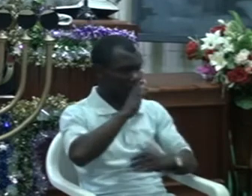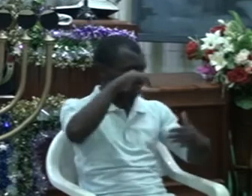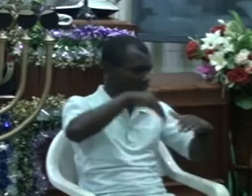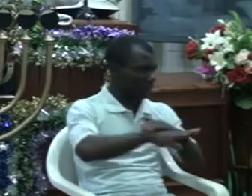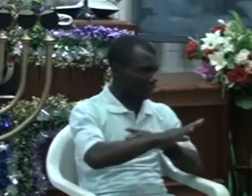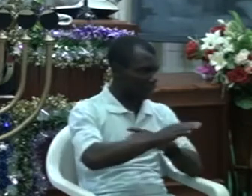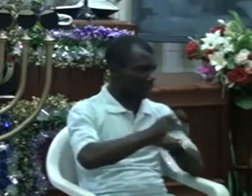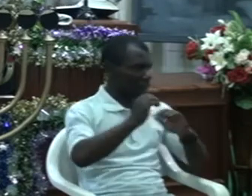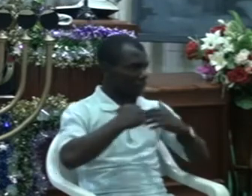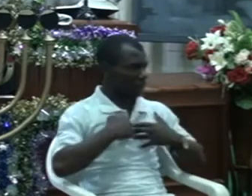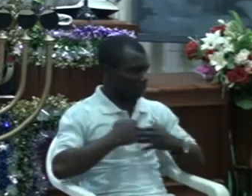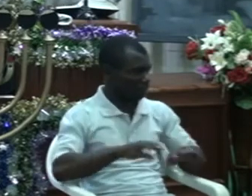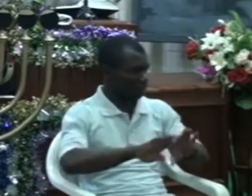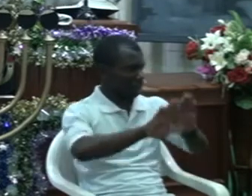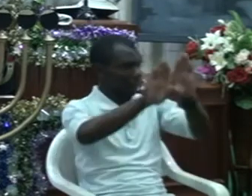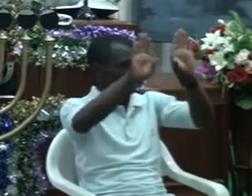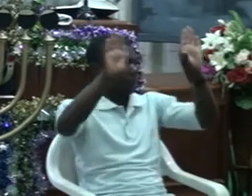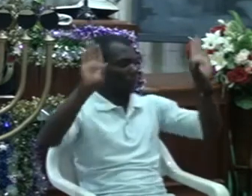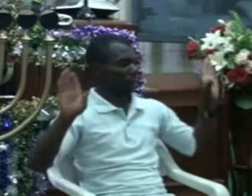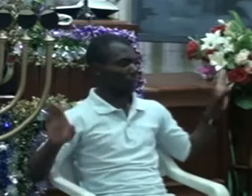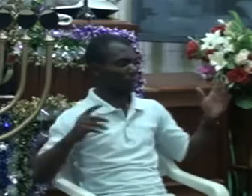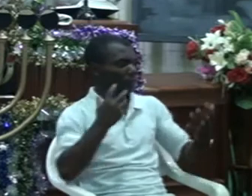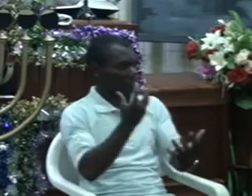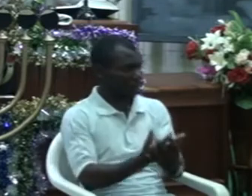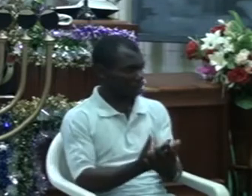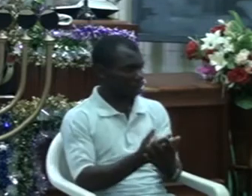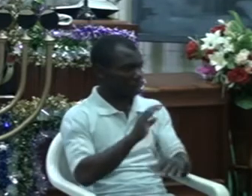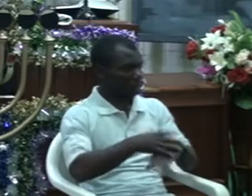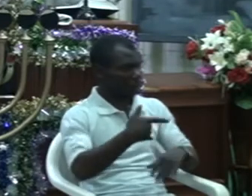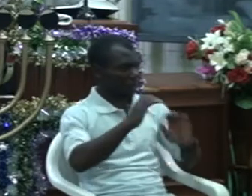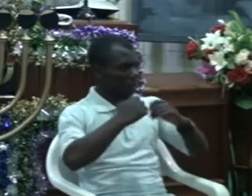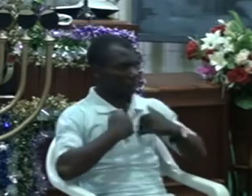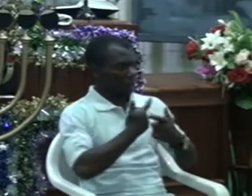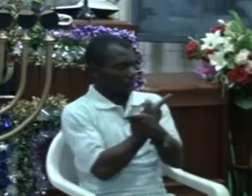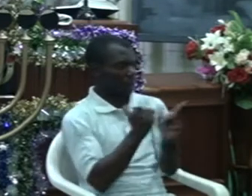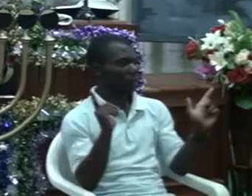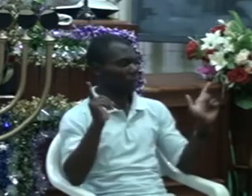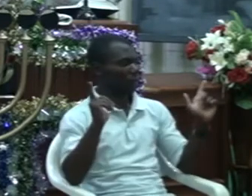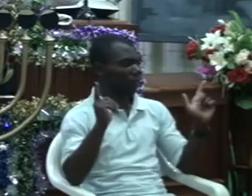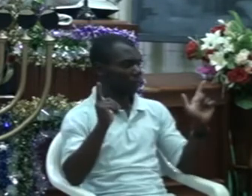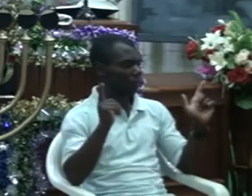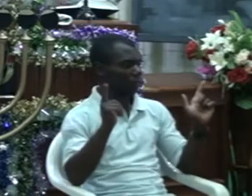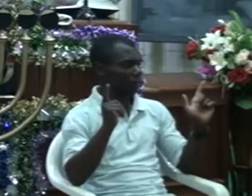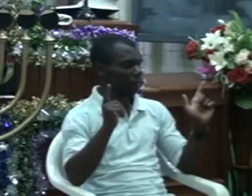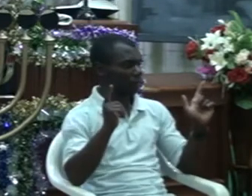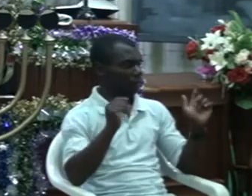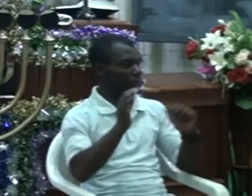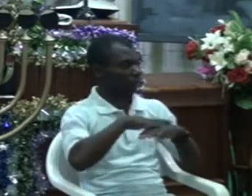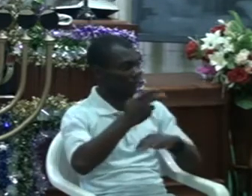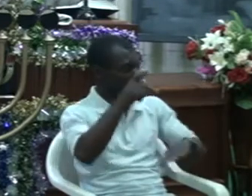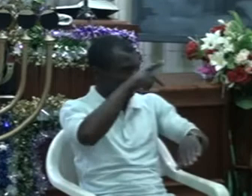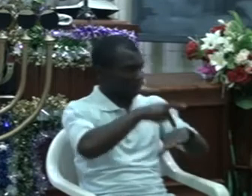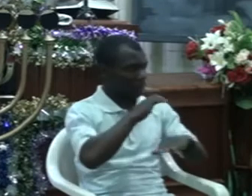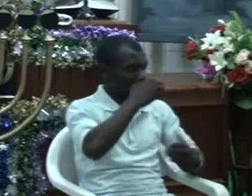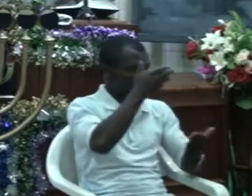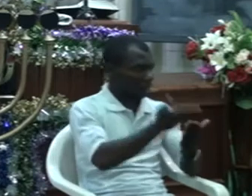entré et il a ouvert la prison et il les a libérés de là. Et Pierre